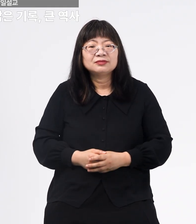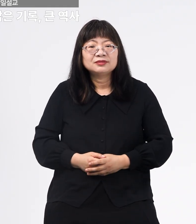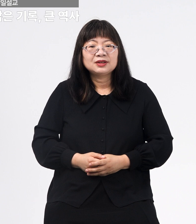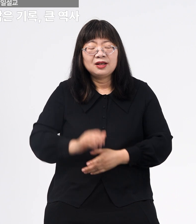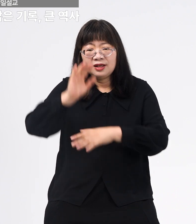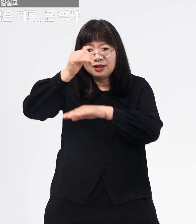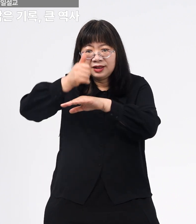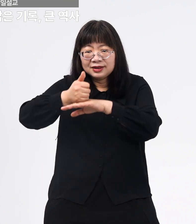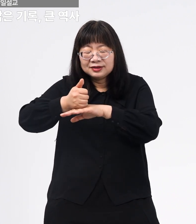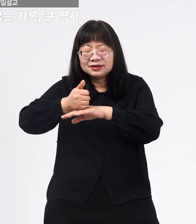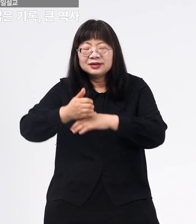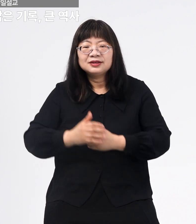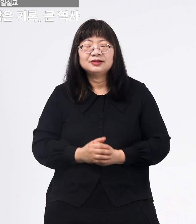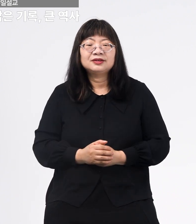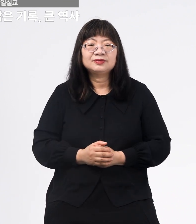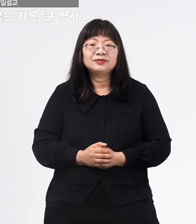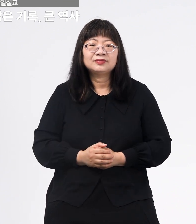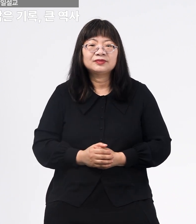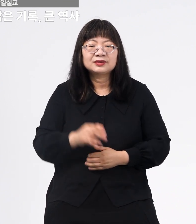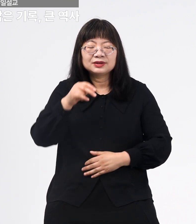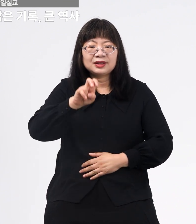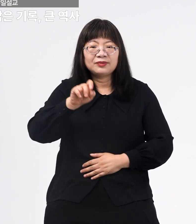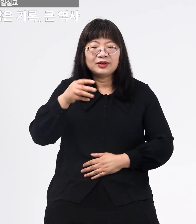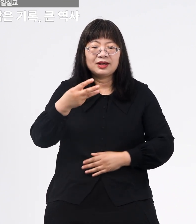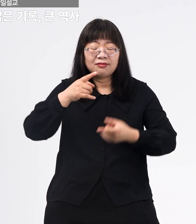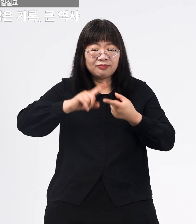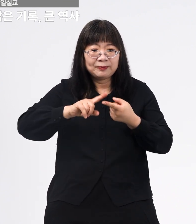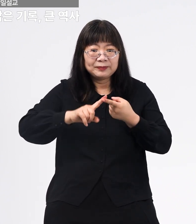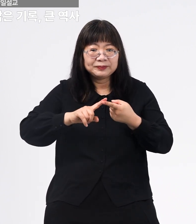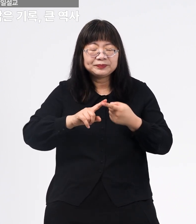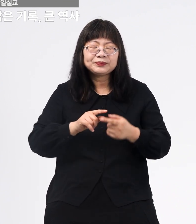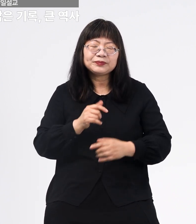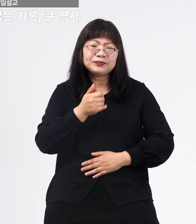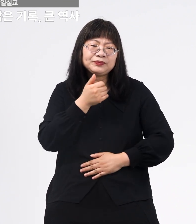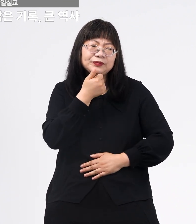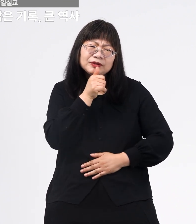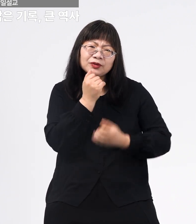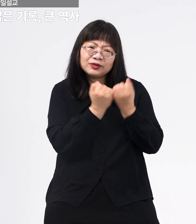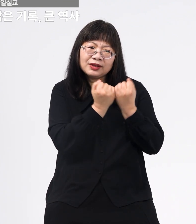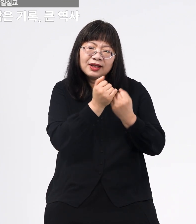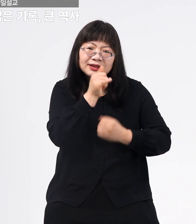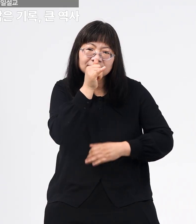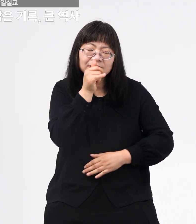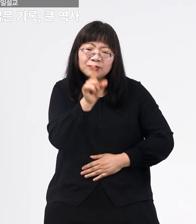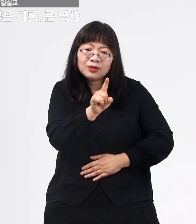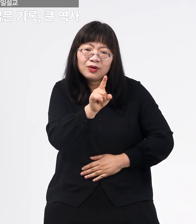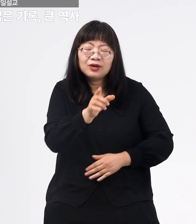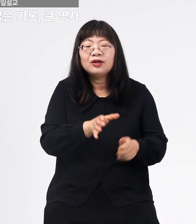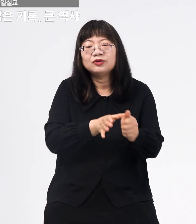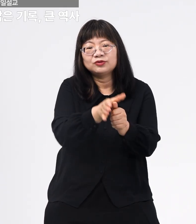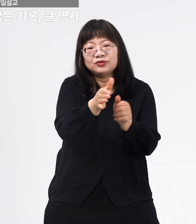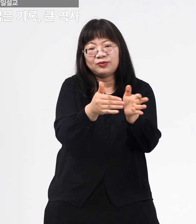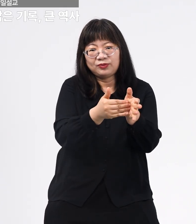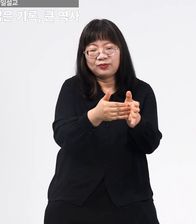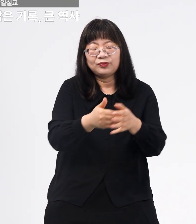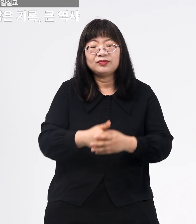근데 마지막에 삼갈에 대해서 이런 소개가 붙어 있습니다.